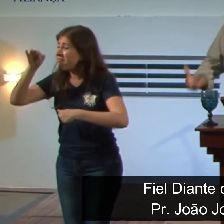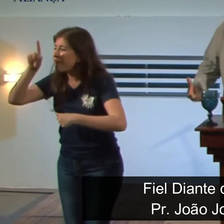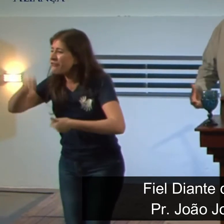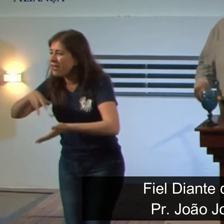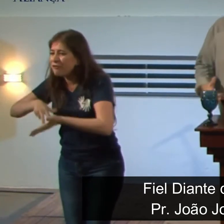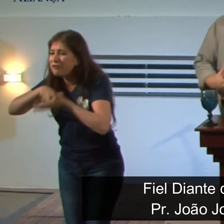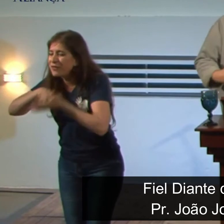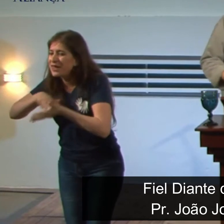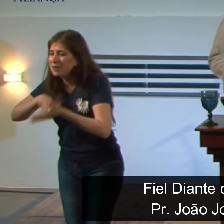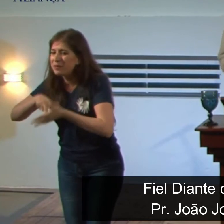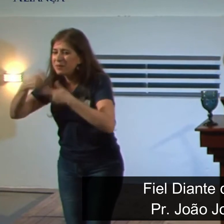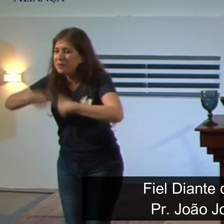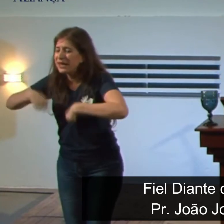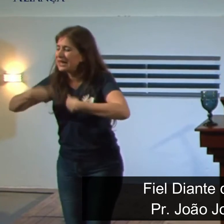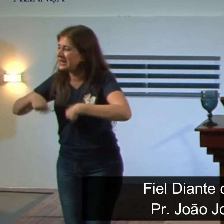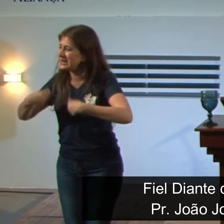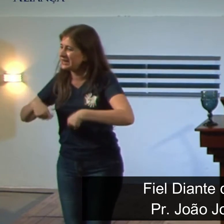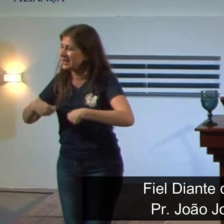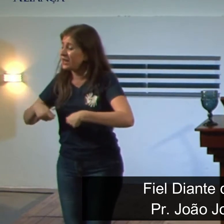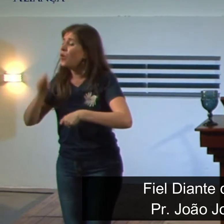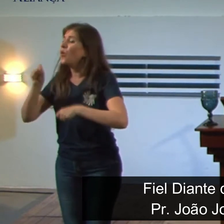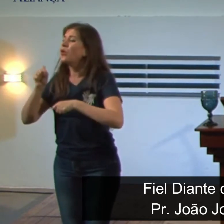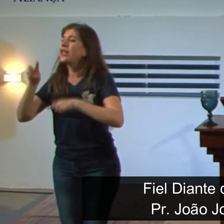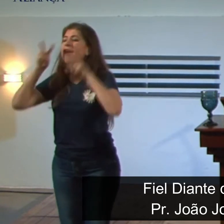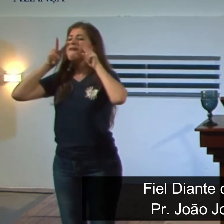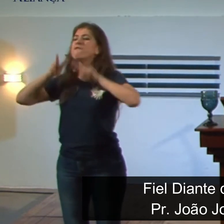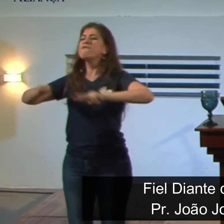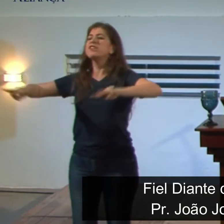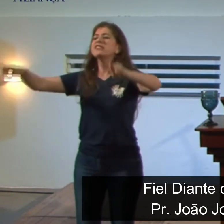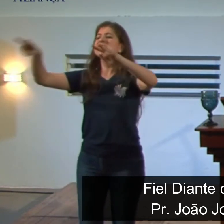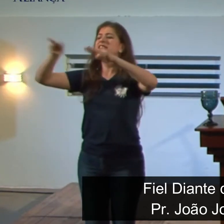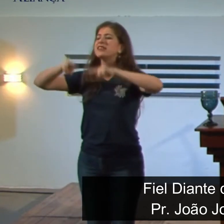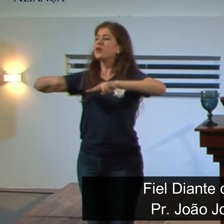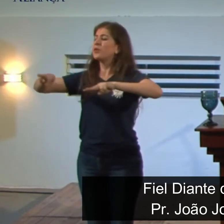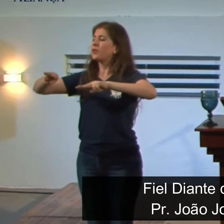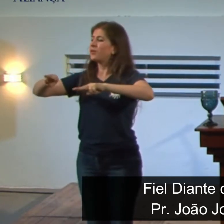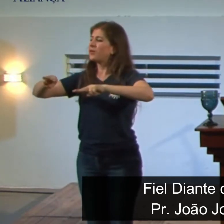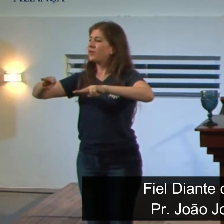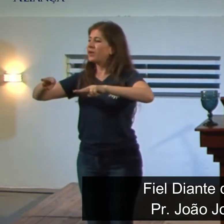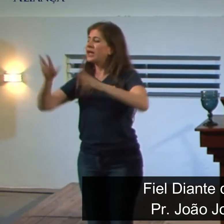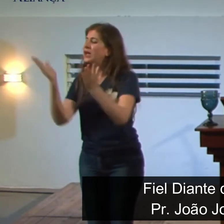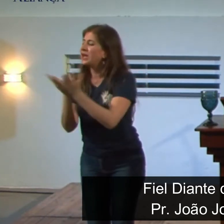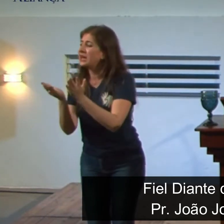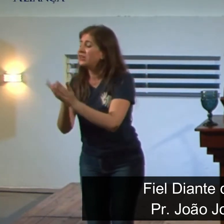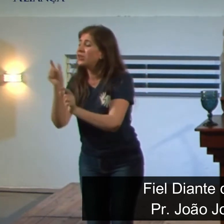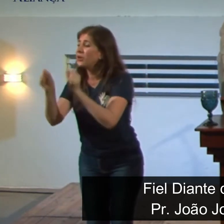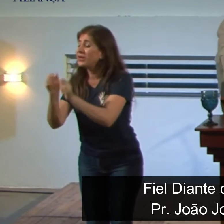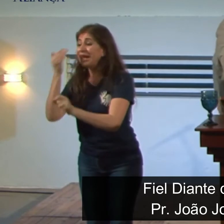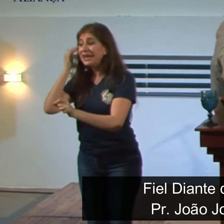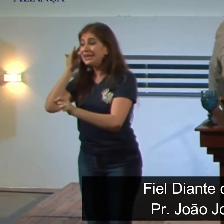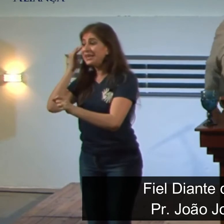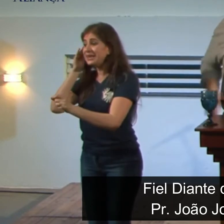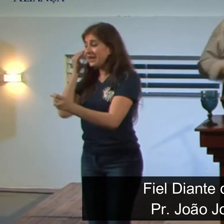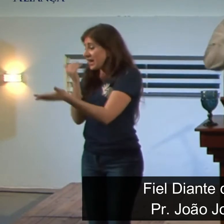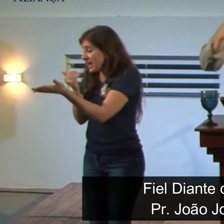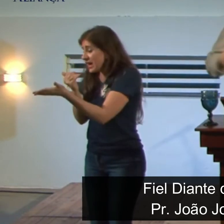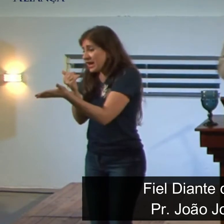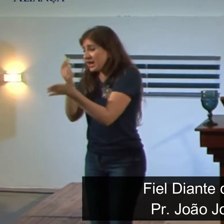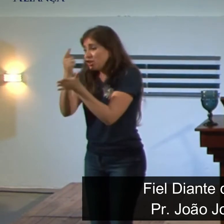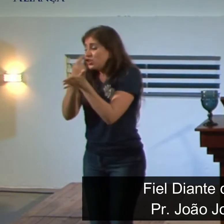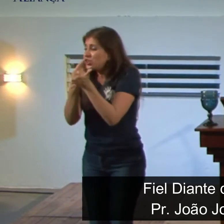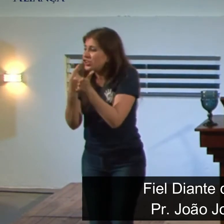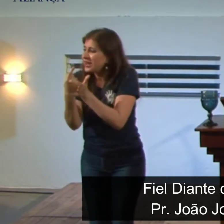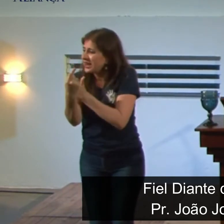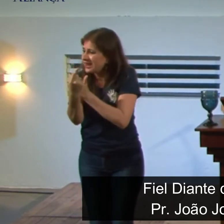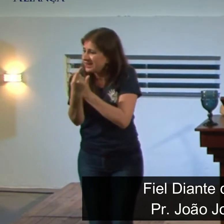estar ali cessados nela o que é ter uma cosmovisão cristã entender o gênesis os três primeiros capítulos do gênesis está lá a cosmovisão cristã toda a bíblia